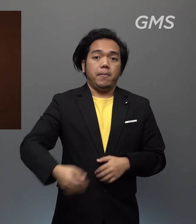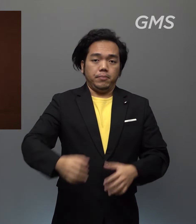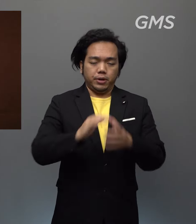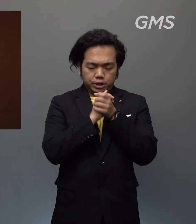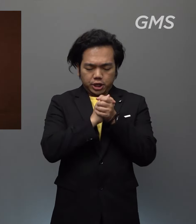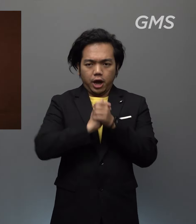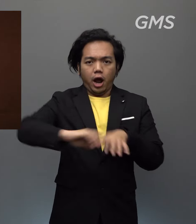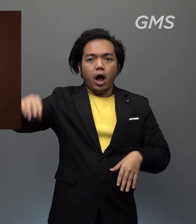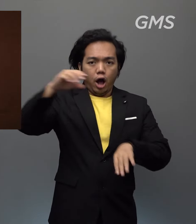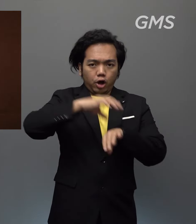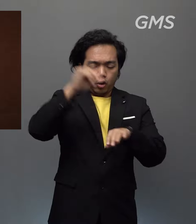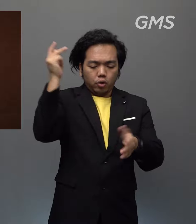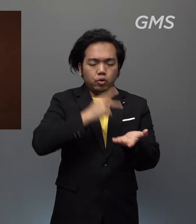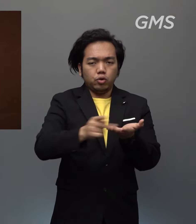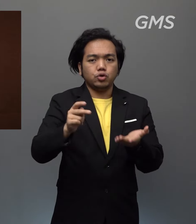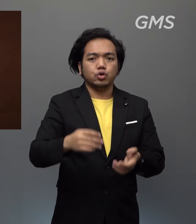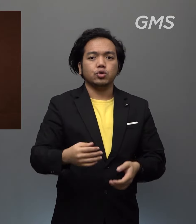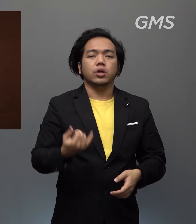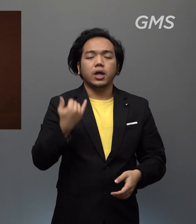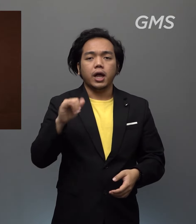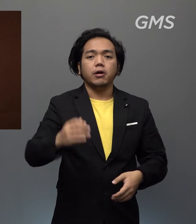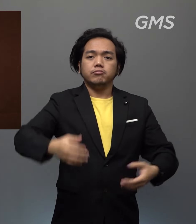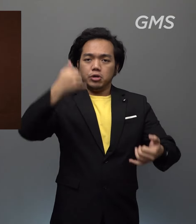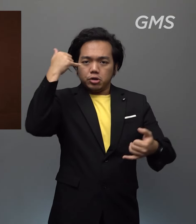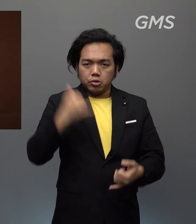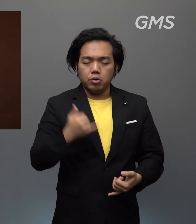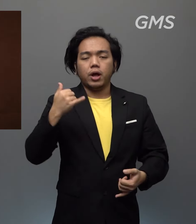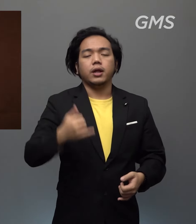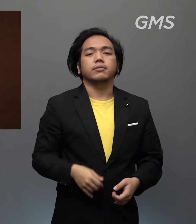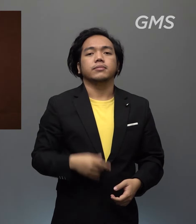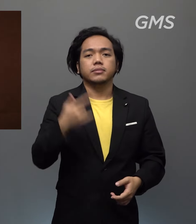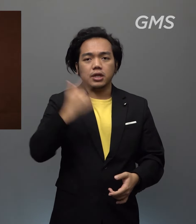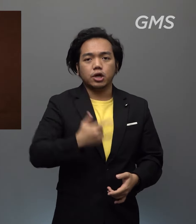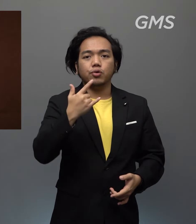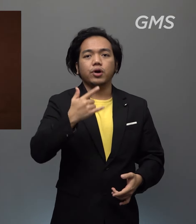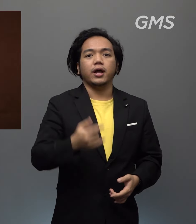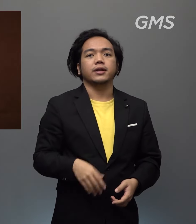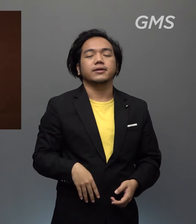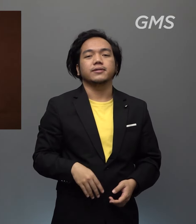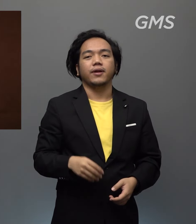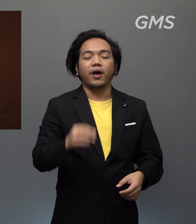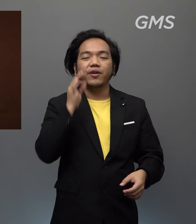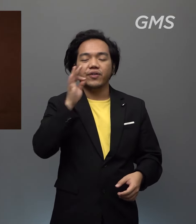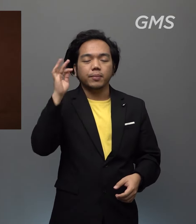dengar bersama-sama. Katakan, sekalipun ku berjalan lewat lembah kelam.